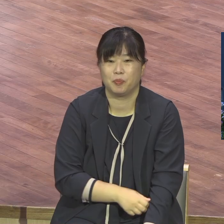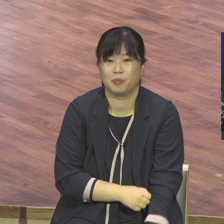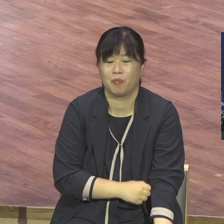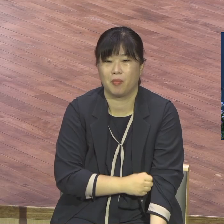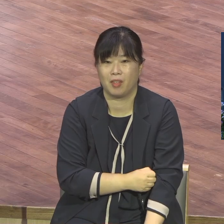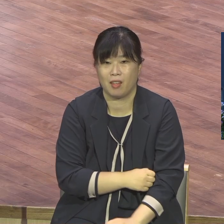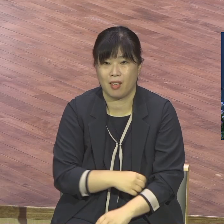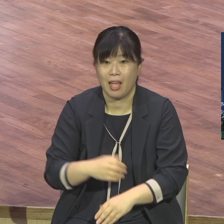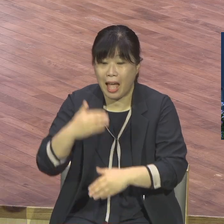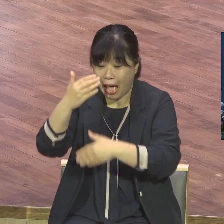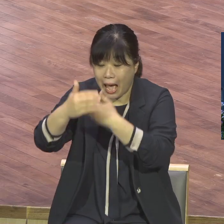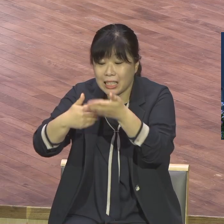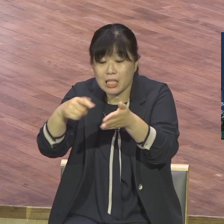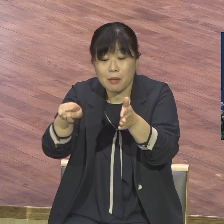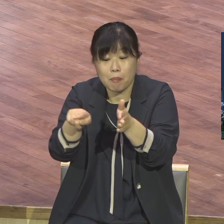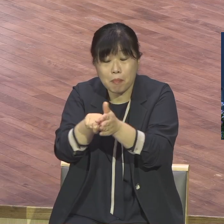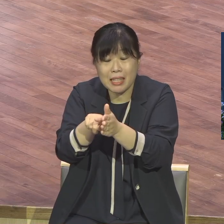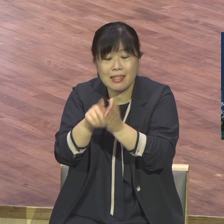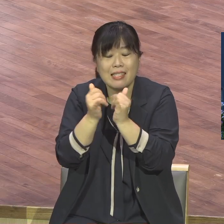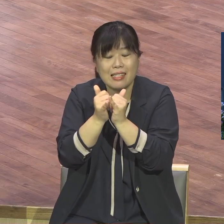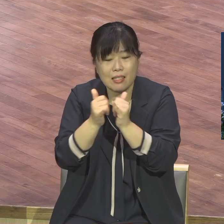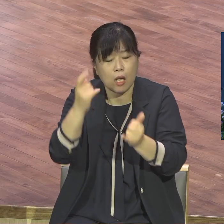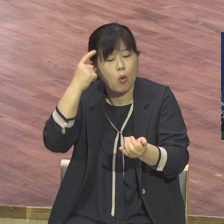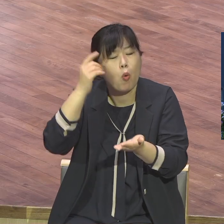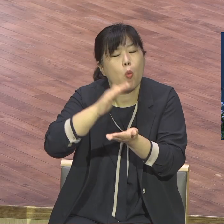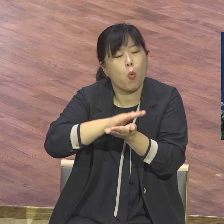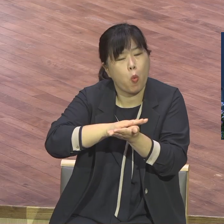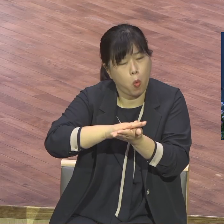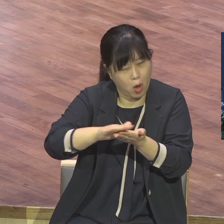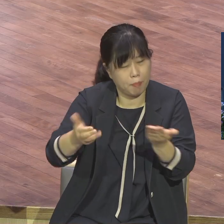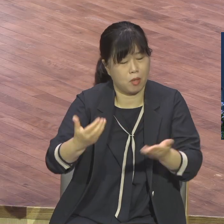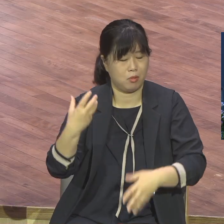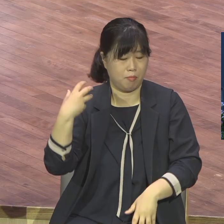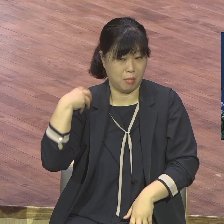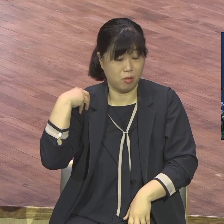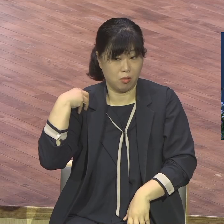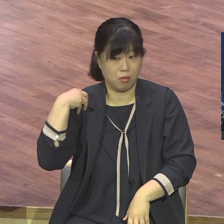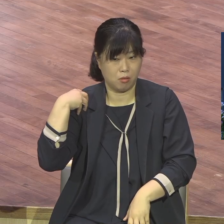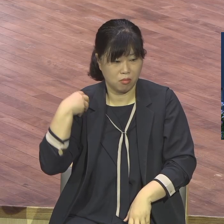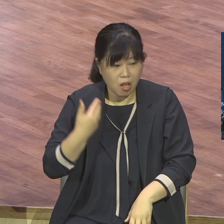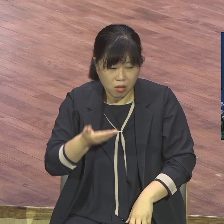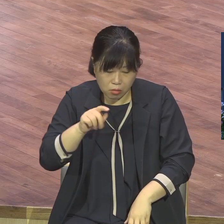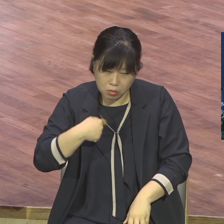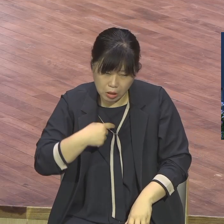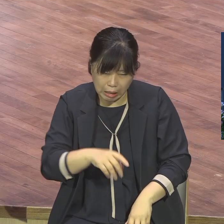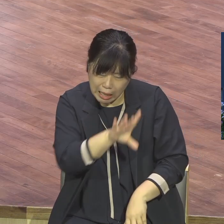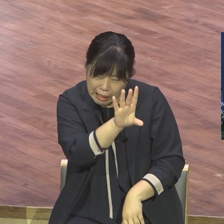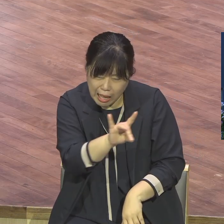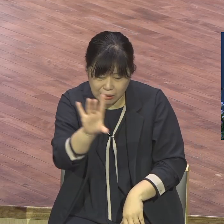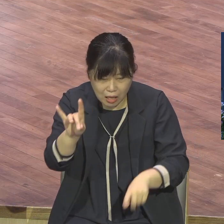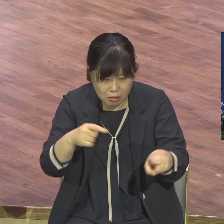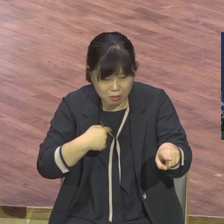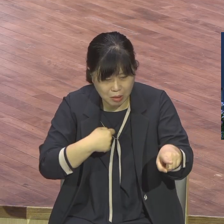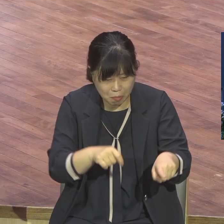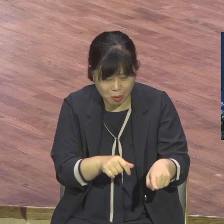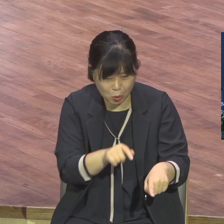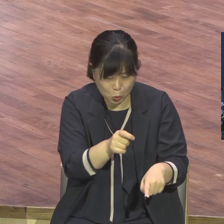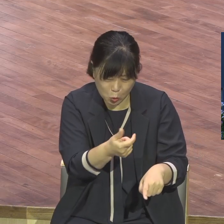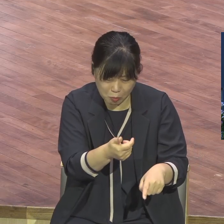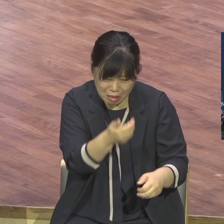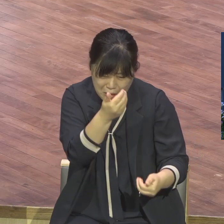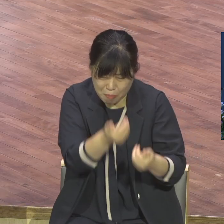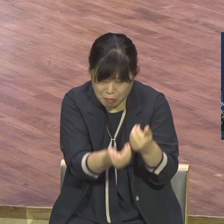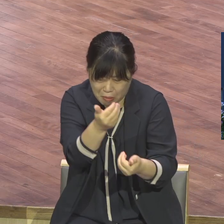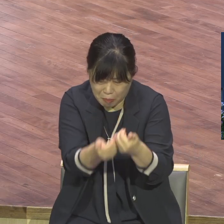메이커, 이간식이고 불평 불만하게 만들고 이런 것들은 마귀 새끼들, 완전 마귀 신부란 것들. 언제나 하나 되게